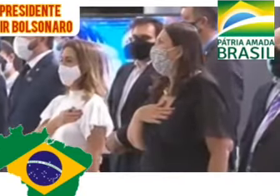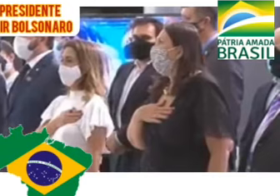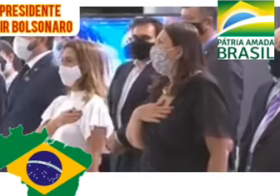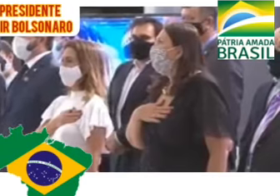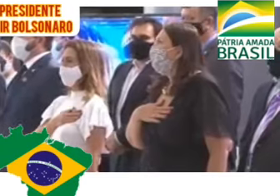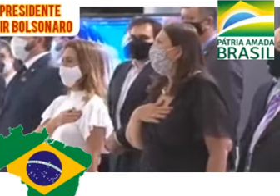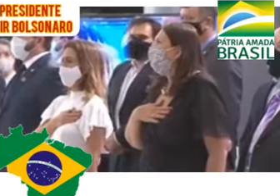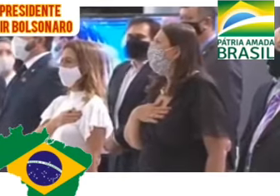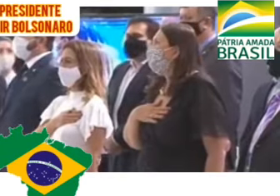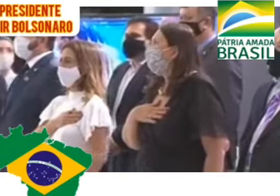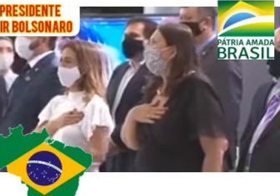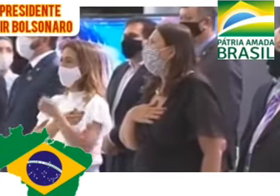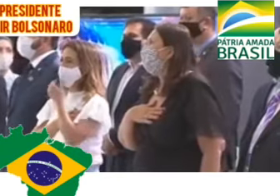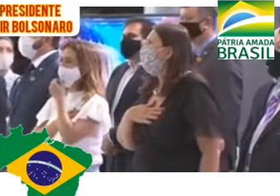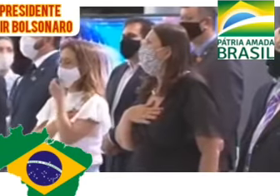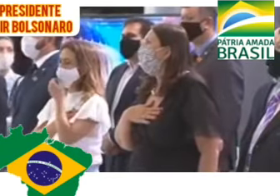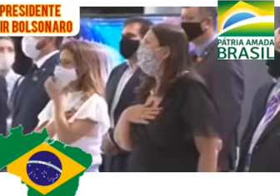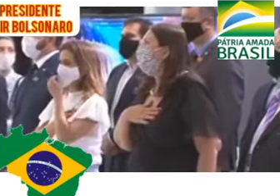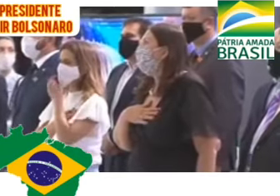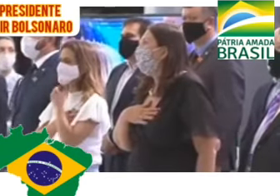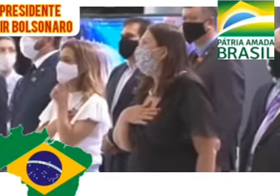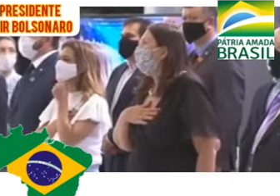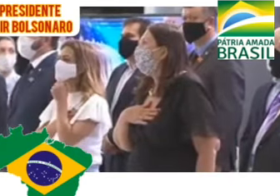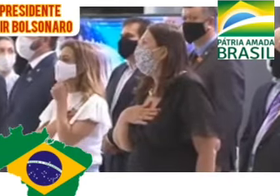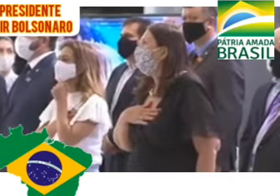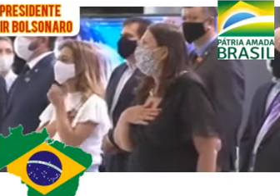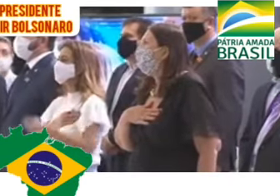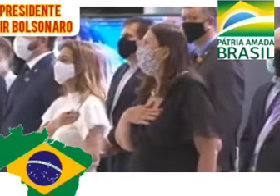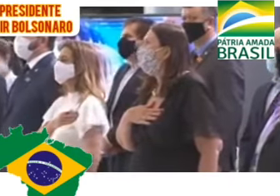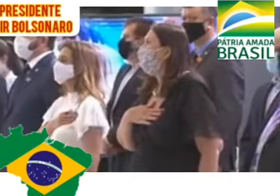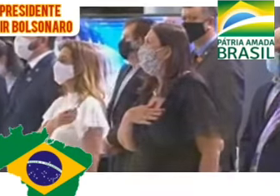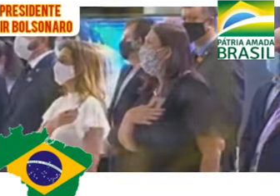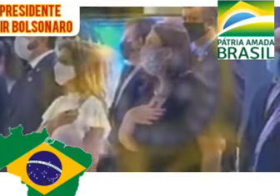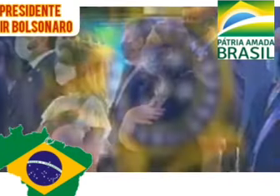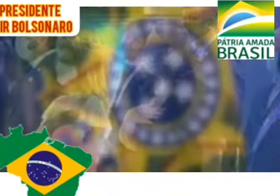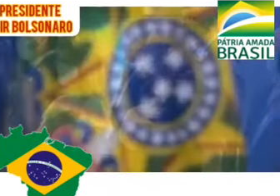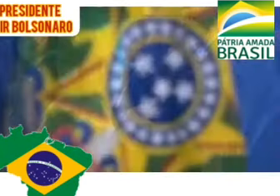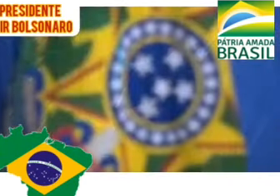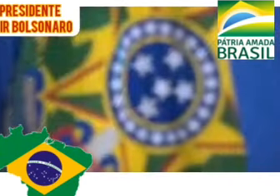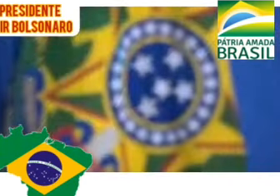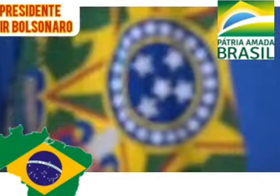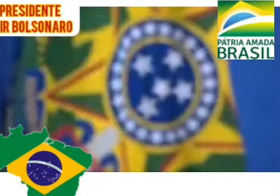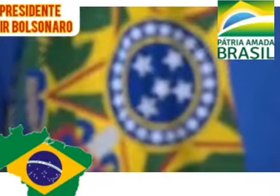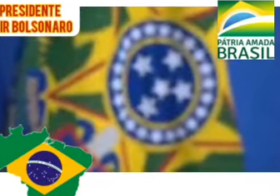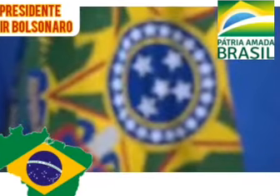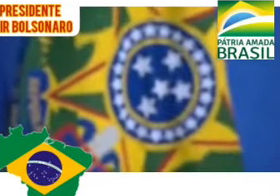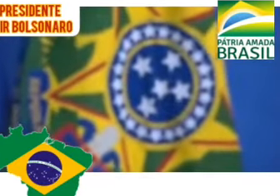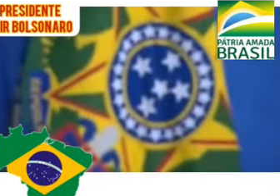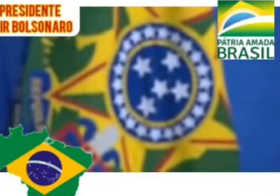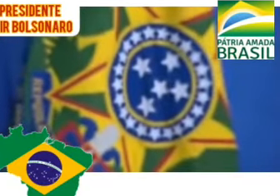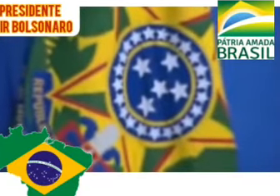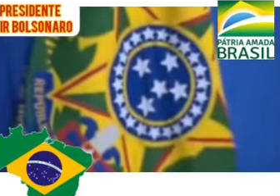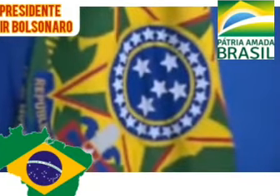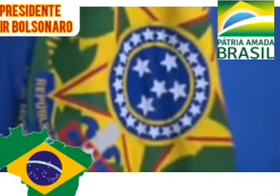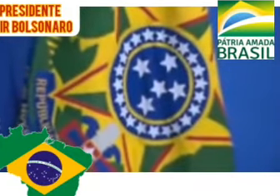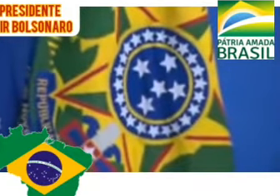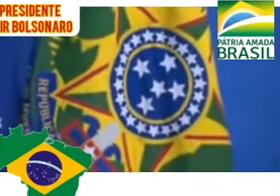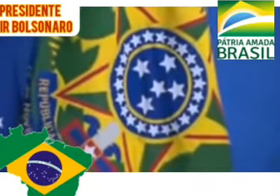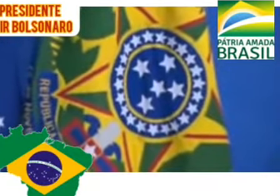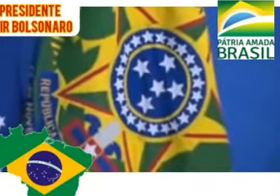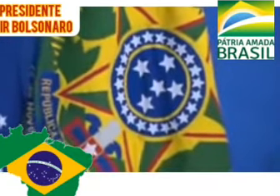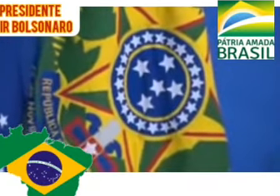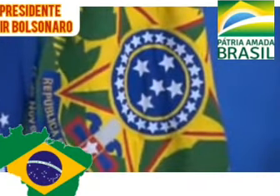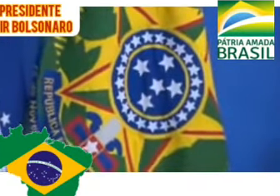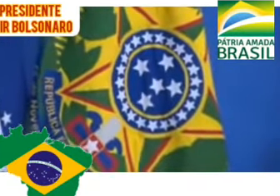forte, verás que o filho teu não foge à luta. Nem tem ninguém te adora a própria